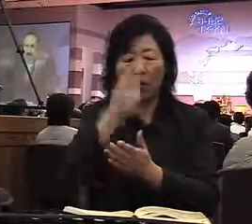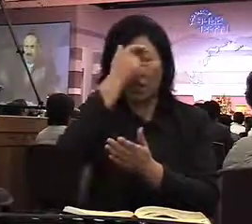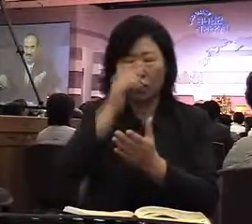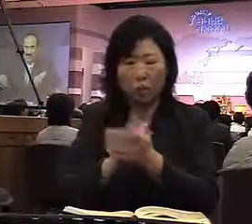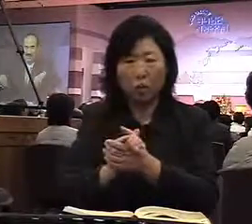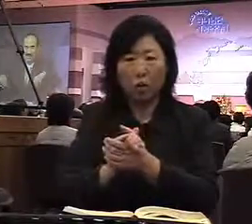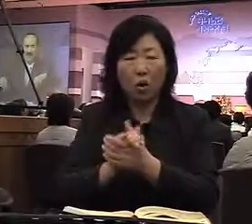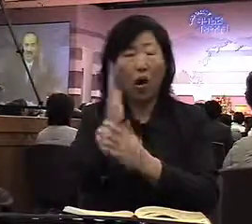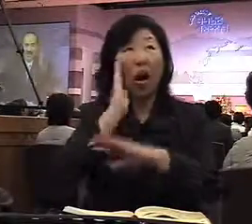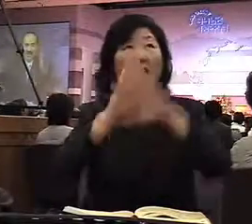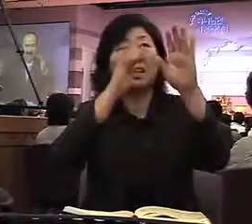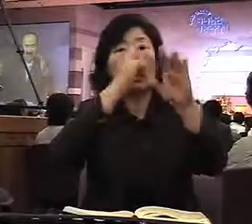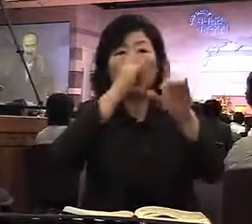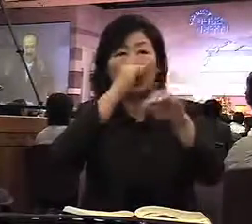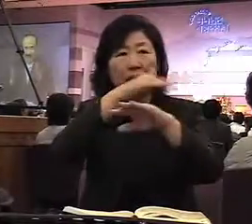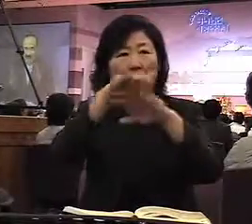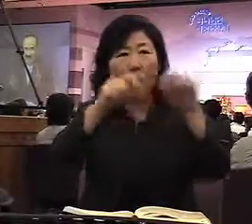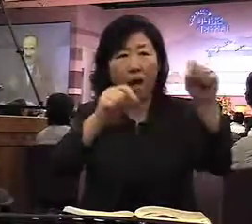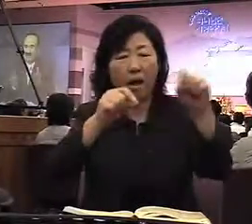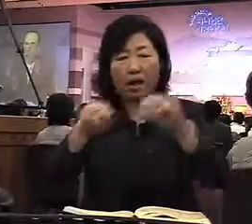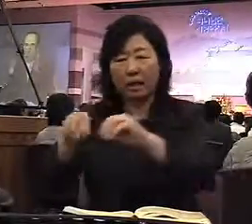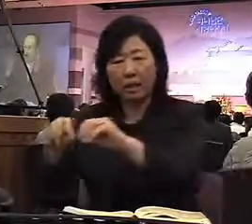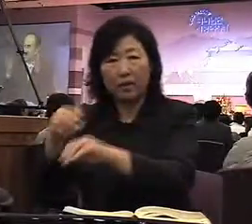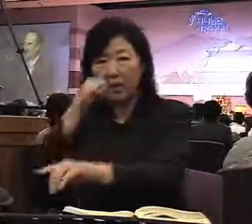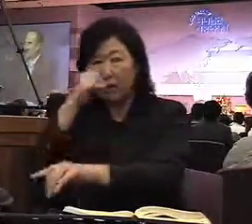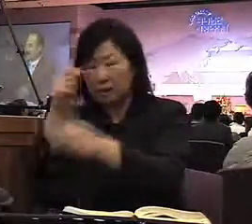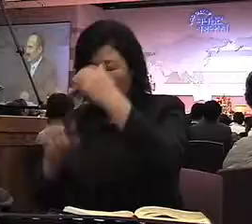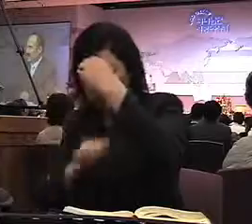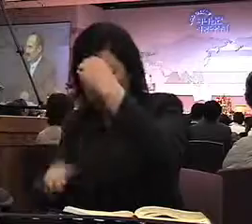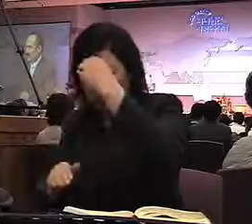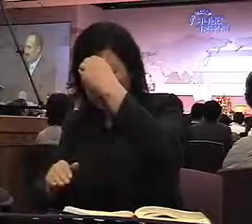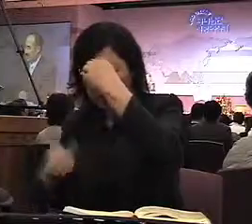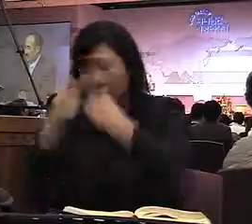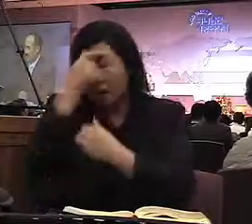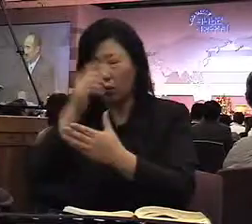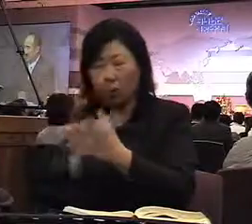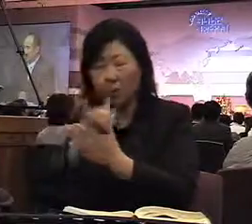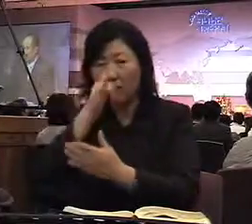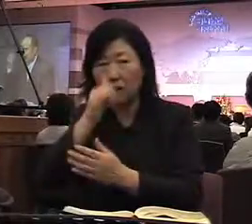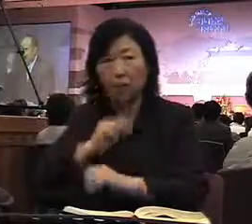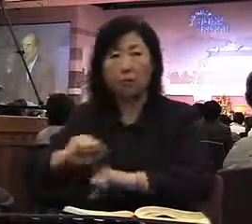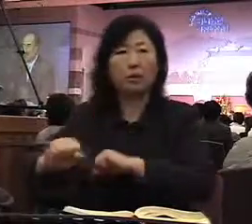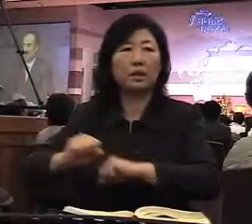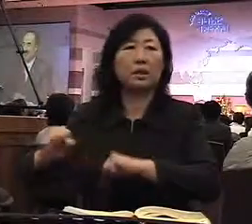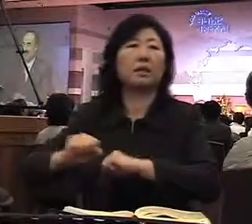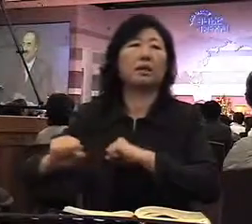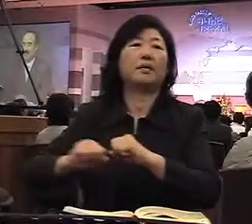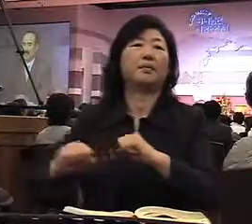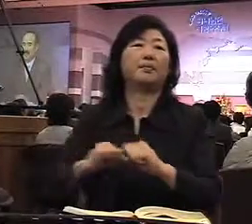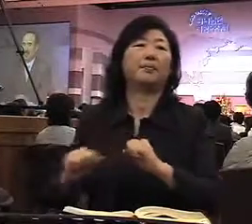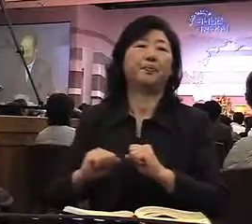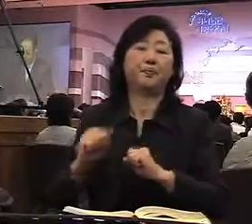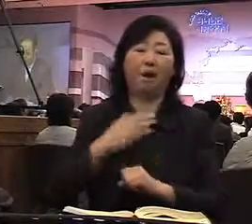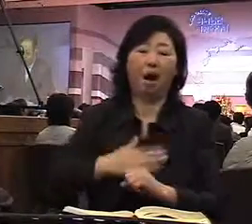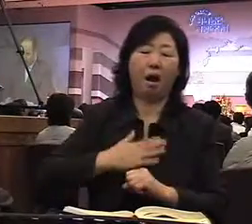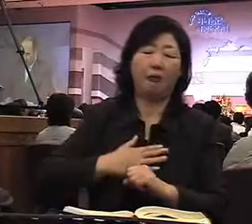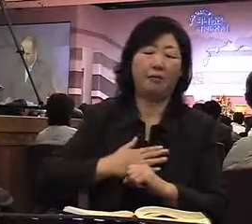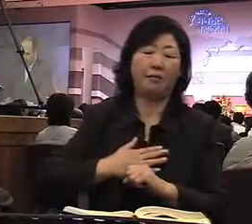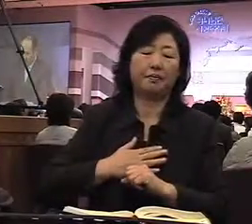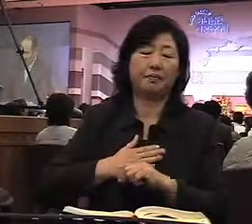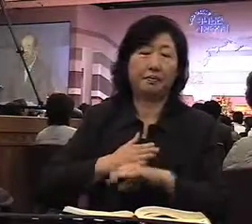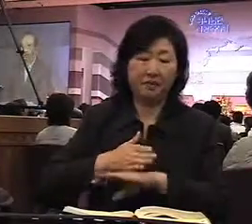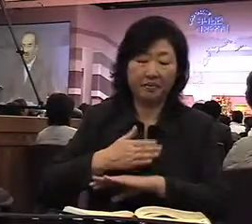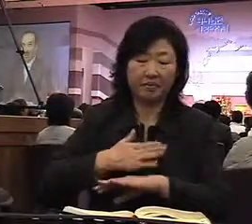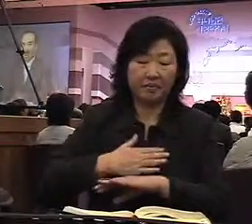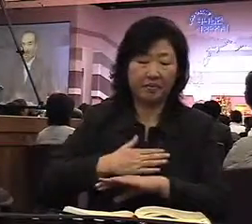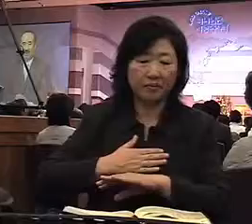계획을 땅에 움직이는 것을 성도들의 기도에 의해서 움직이길 원하신다는 것을 알게 됐어요. 이거 늦게야 제가 깨달았어요. 어떤 분이